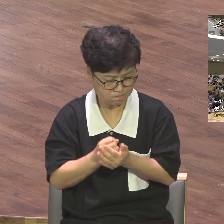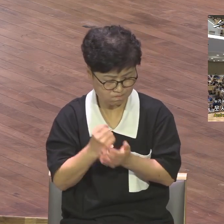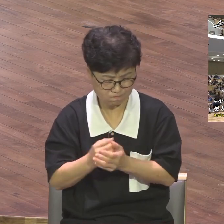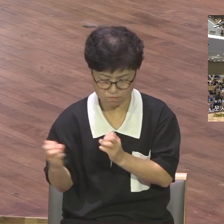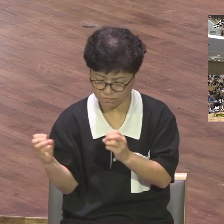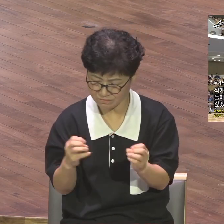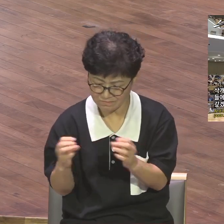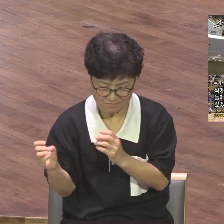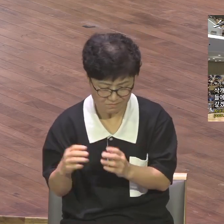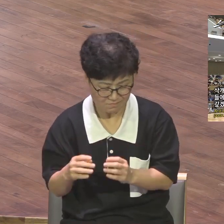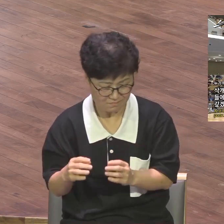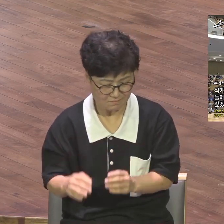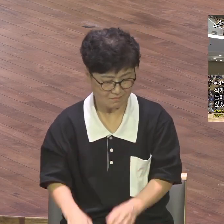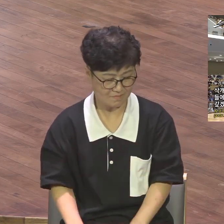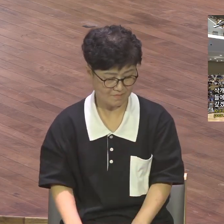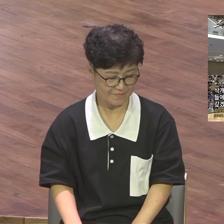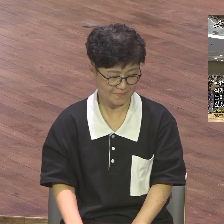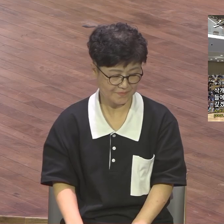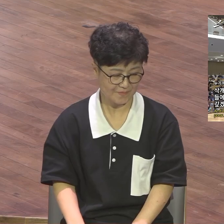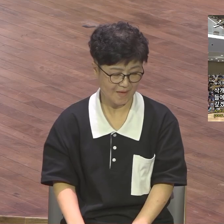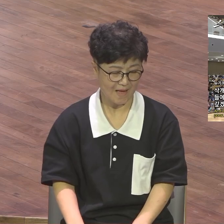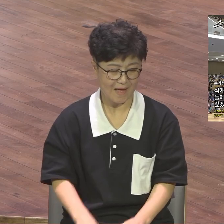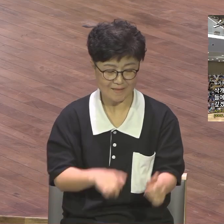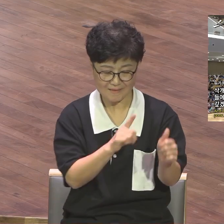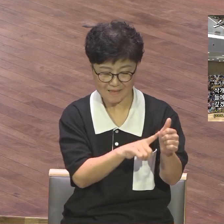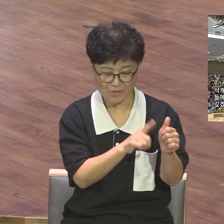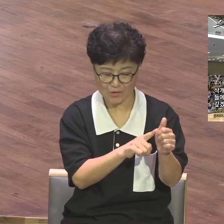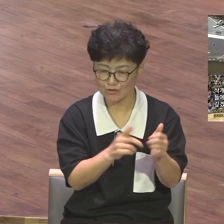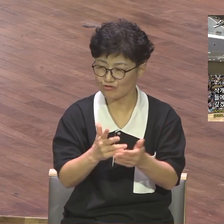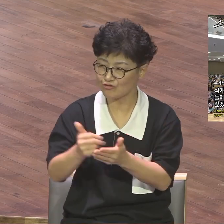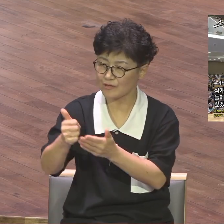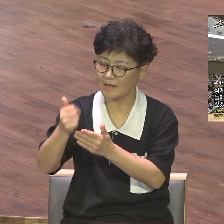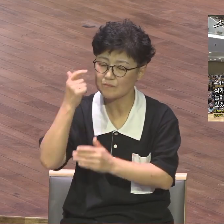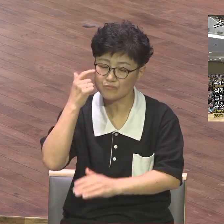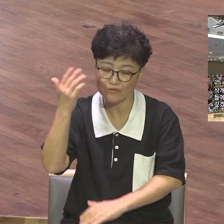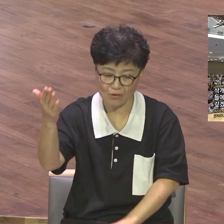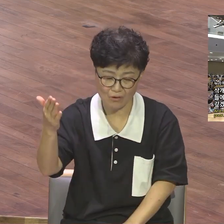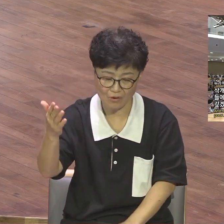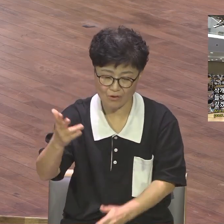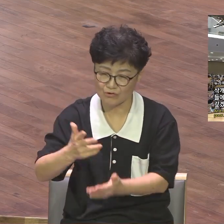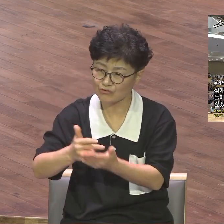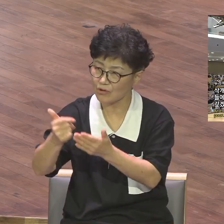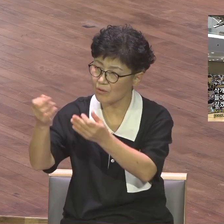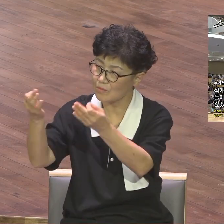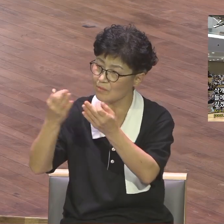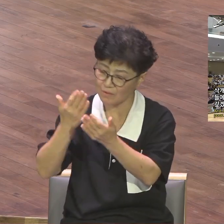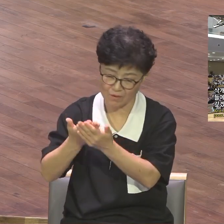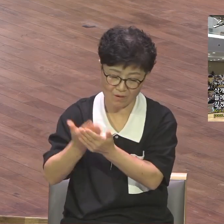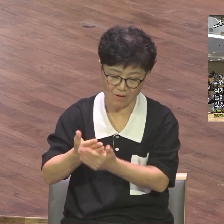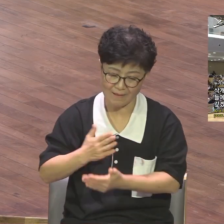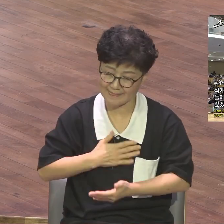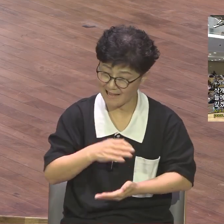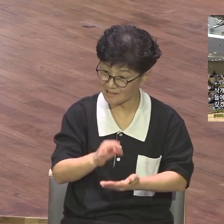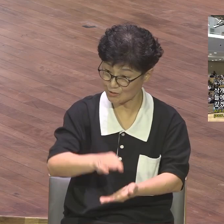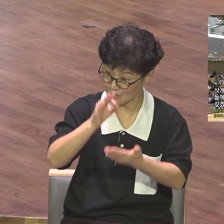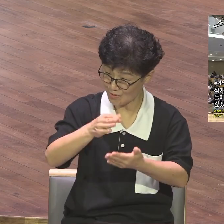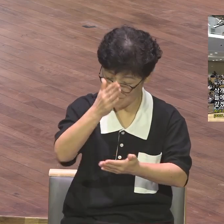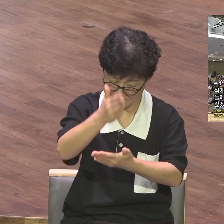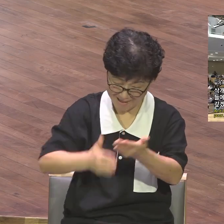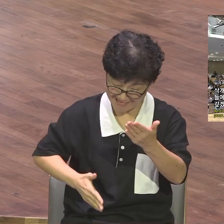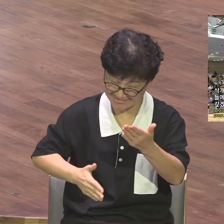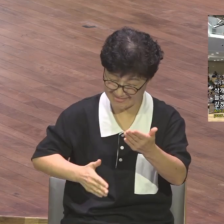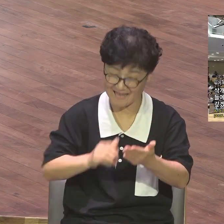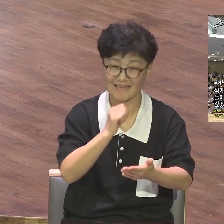유하러 들어갔도다 하더라. 삭개오가 서서 주께 여짜오되 주여 보시옵소서 내 소유의 절반을